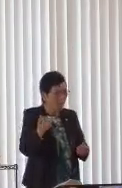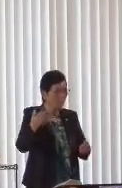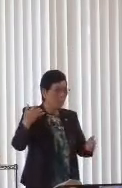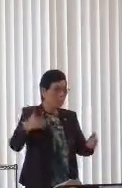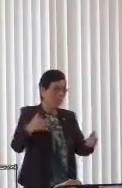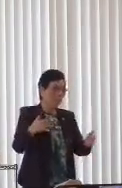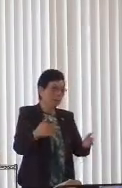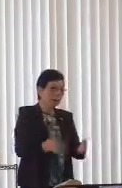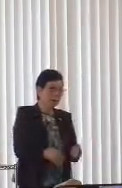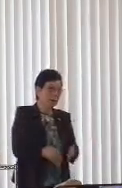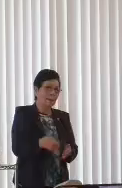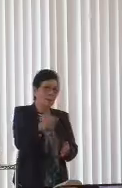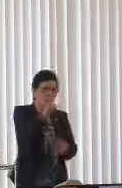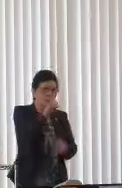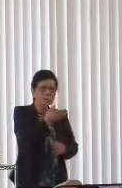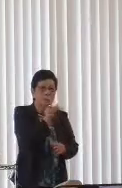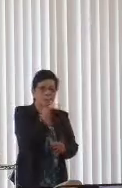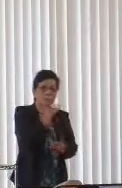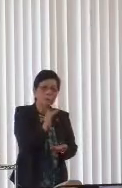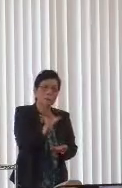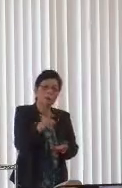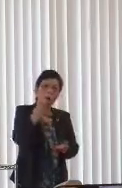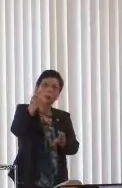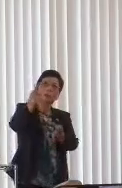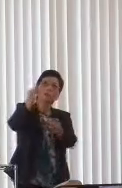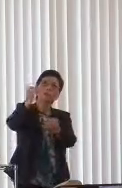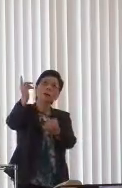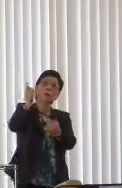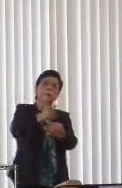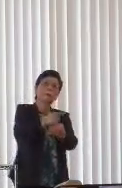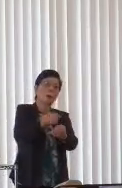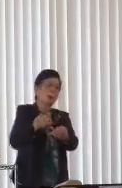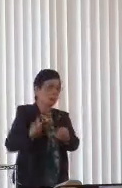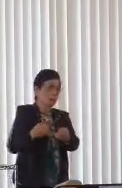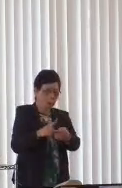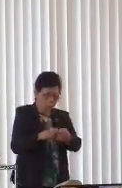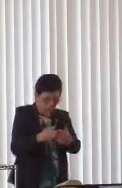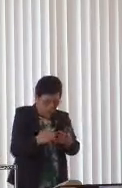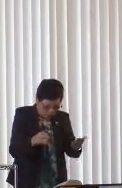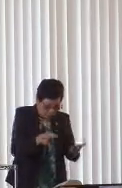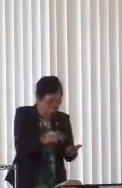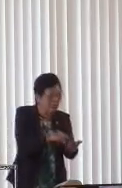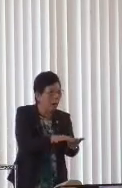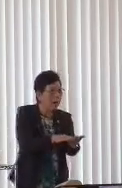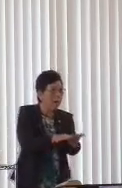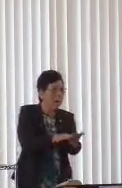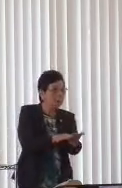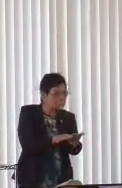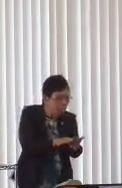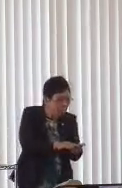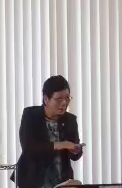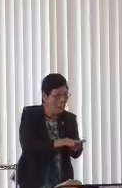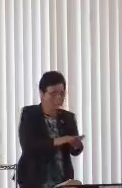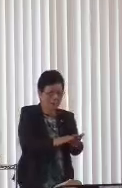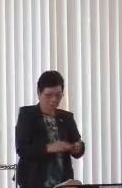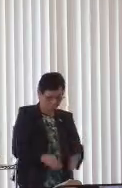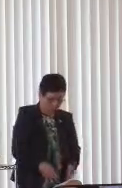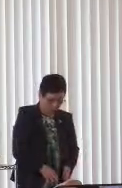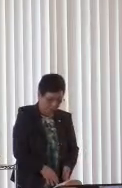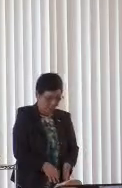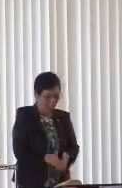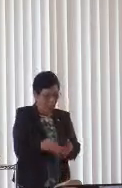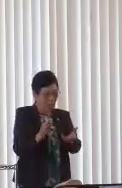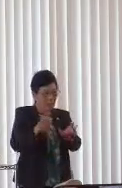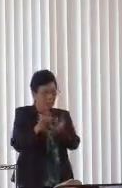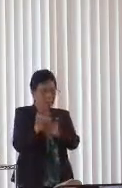もう一つ大切なことはこれがいつ来るかわからないと聖書に書いてあるんですね。このお話もそうであるように、この